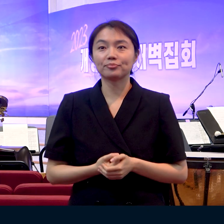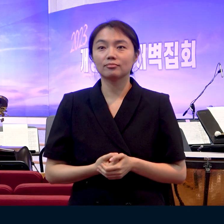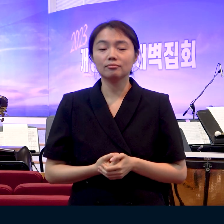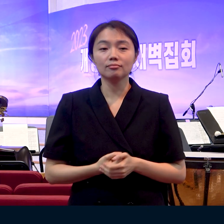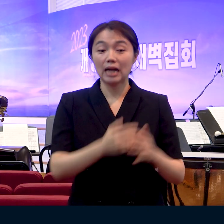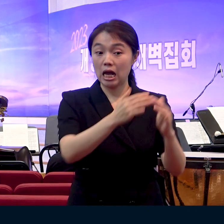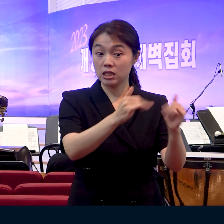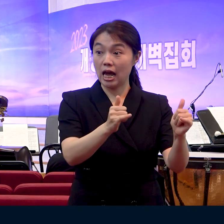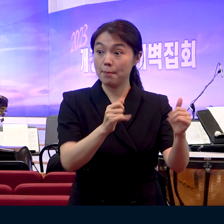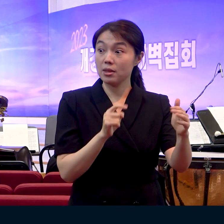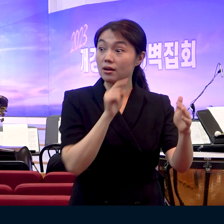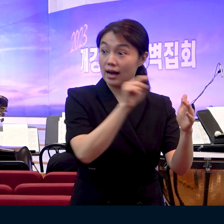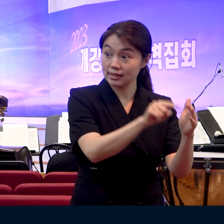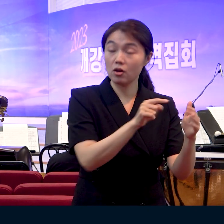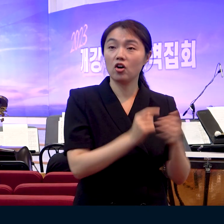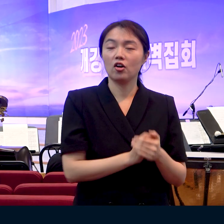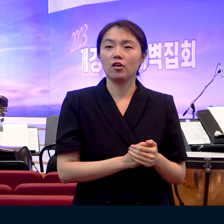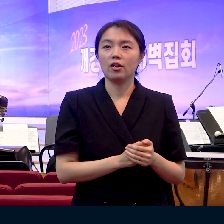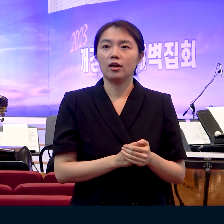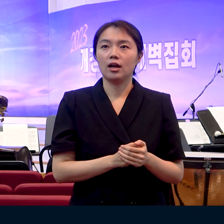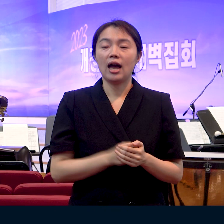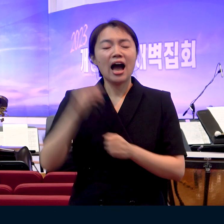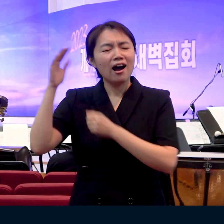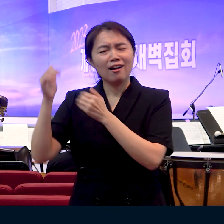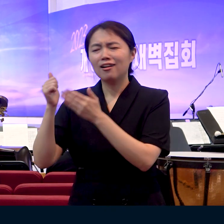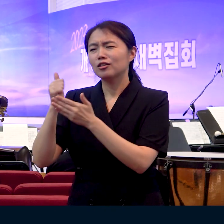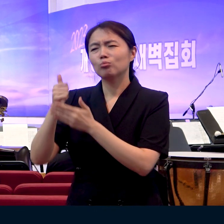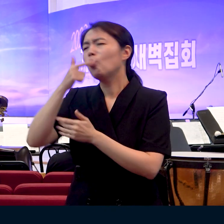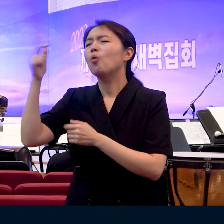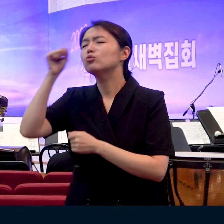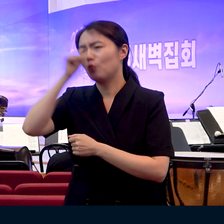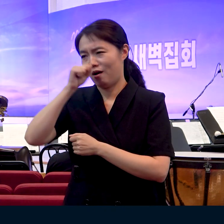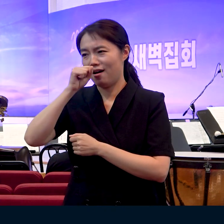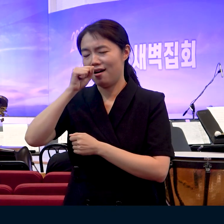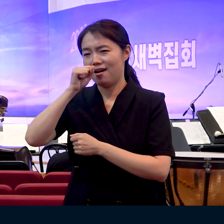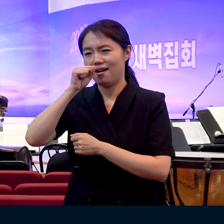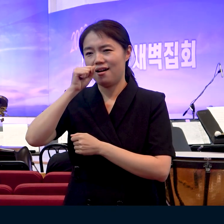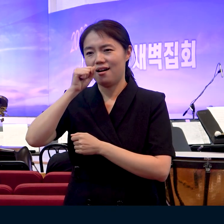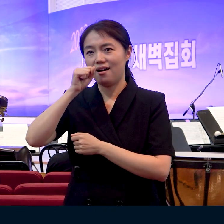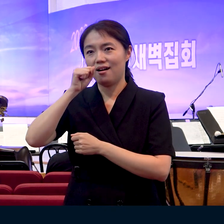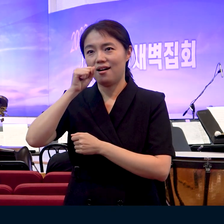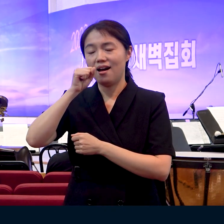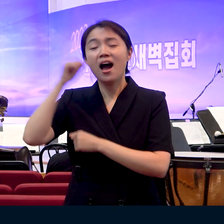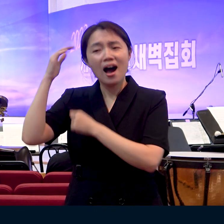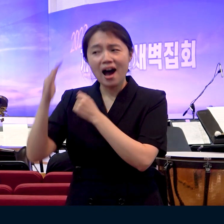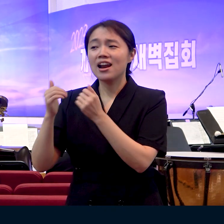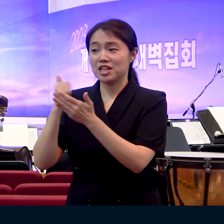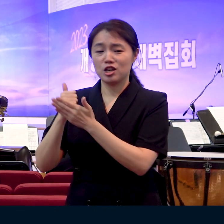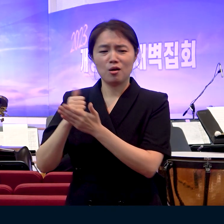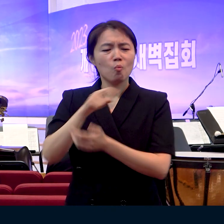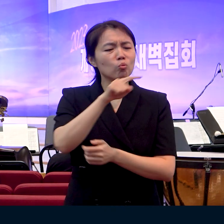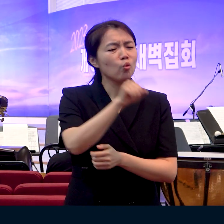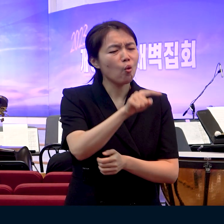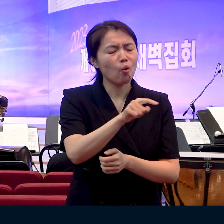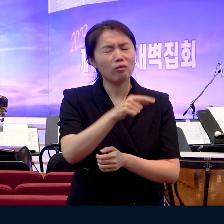사람들한테 가서 말이죠, 우리 하나님이 얼마나 좋으신 분이신지, 우리 하나님이 당신을 얼마나